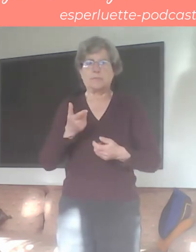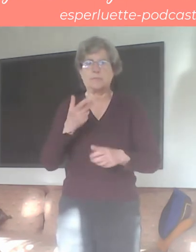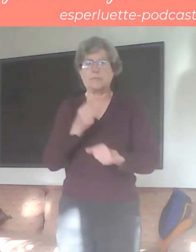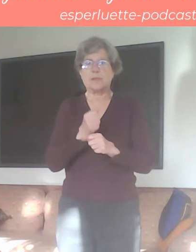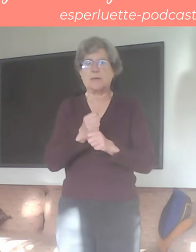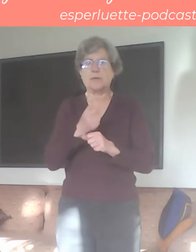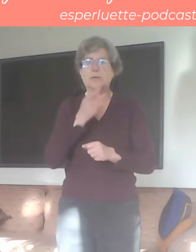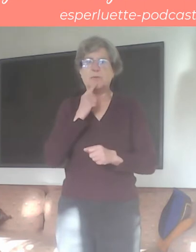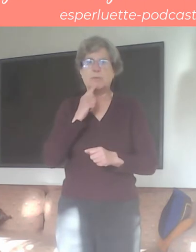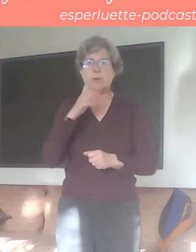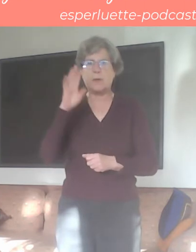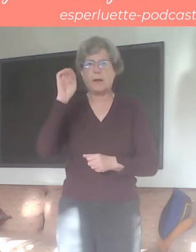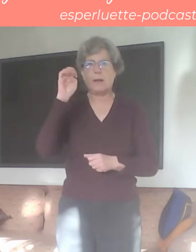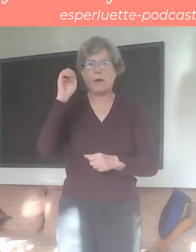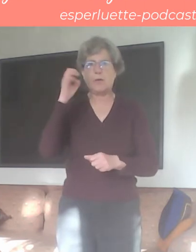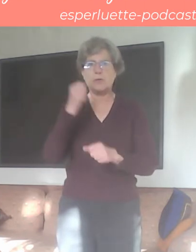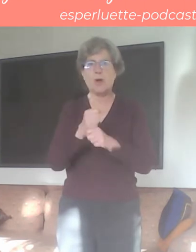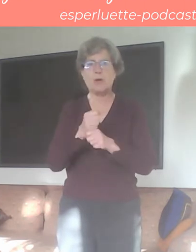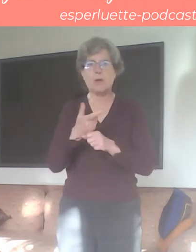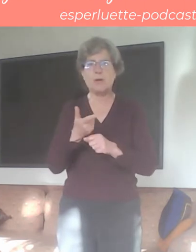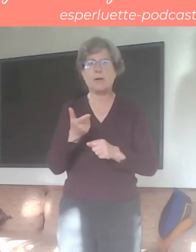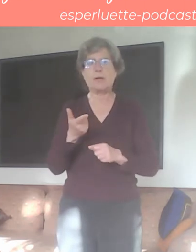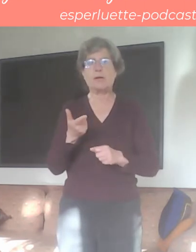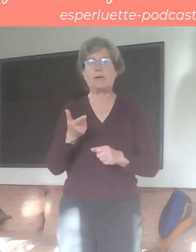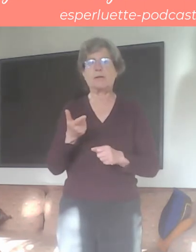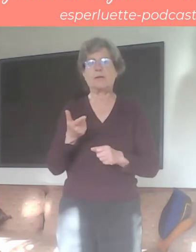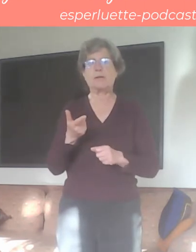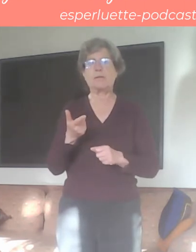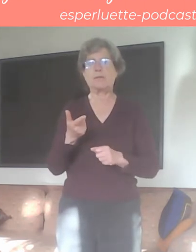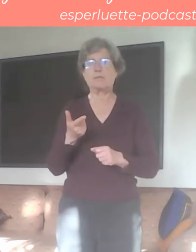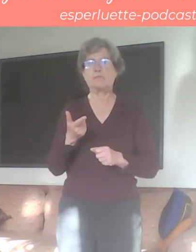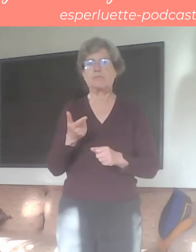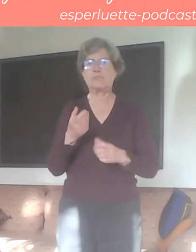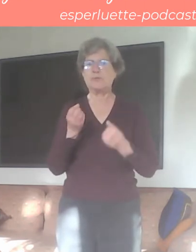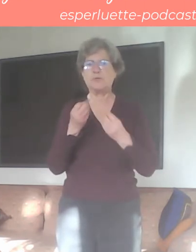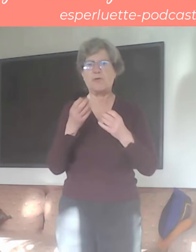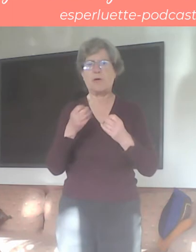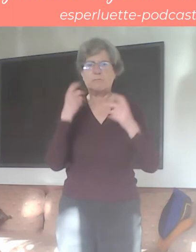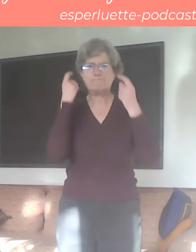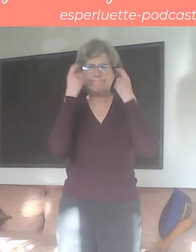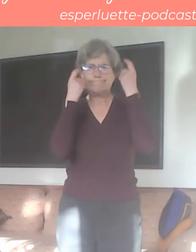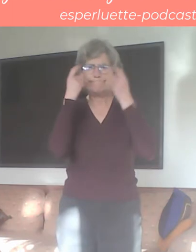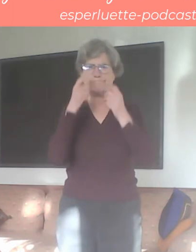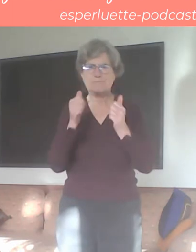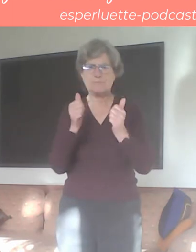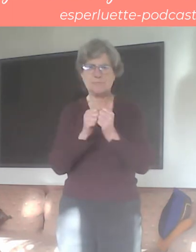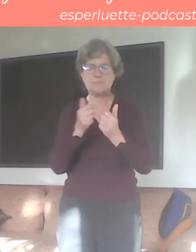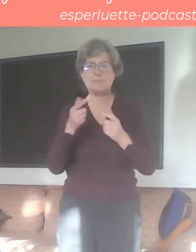puis, je me suis rendu compte par des situations qu'on fonctionnait pas du tout pareil, quoi. Et que plus ça va, plus je